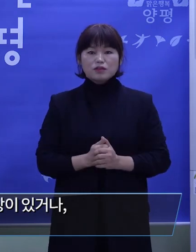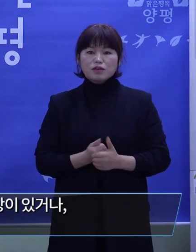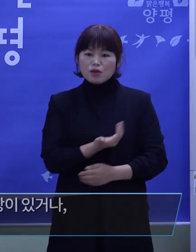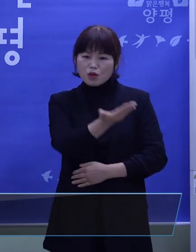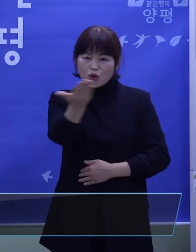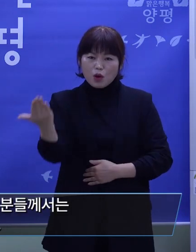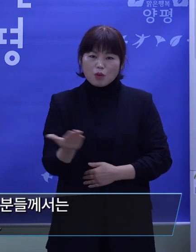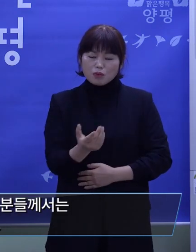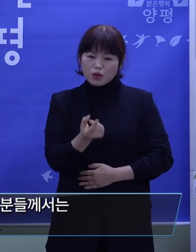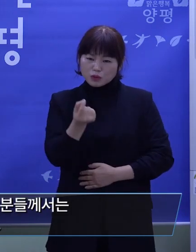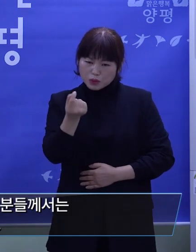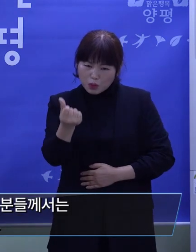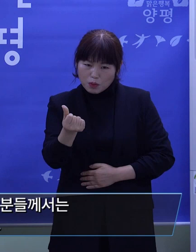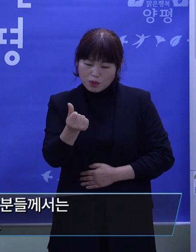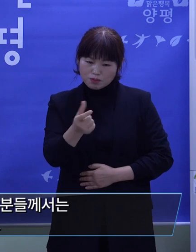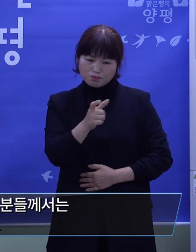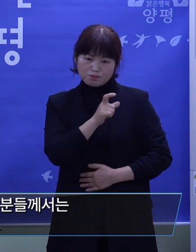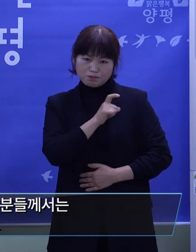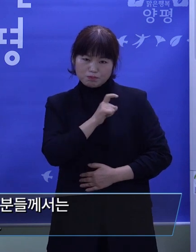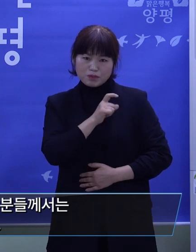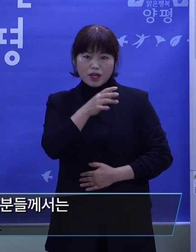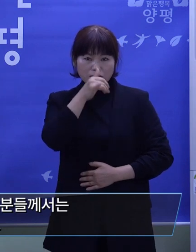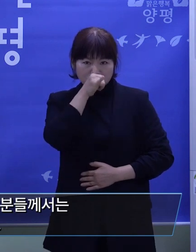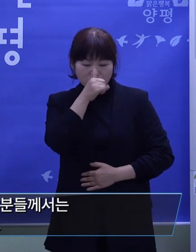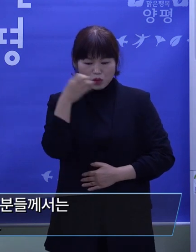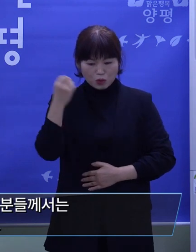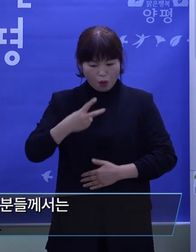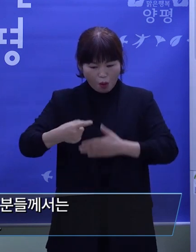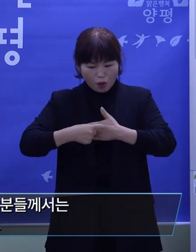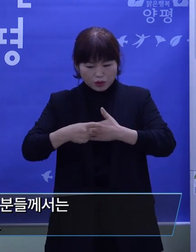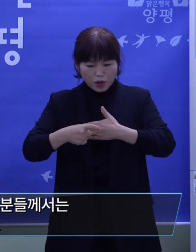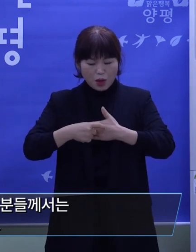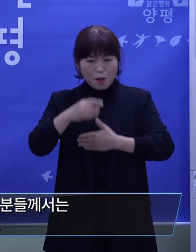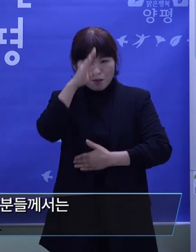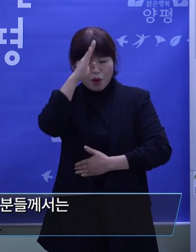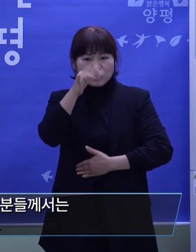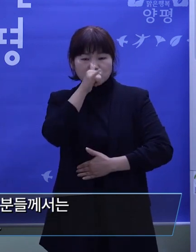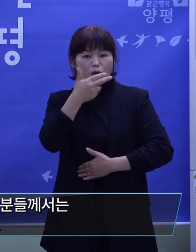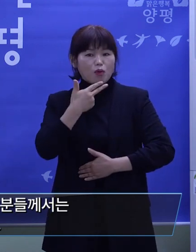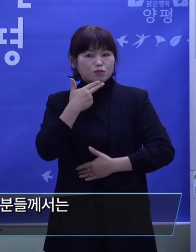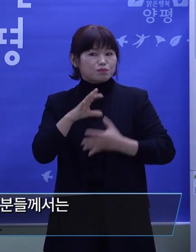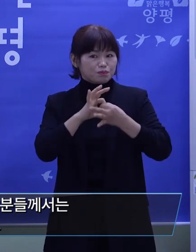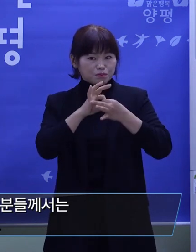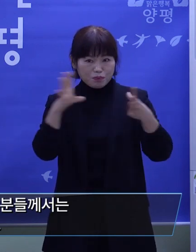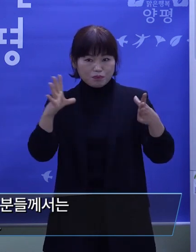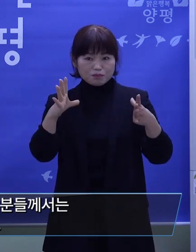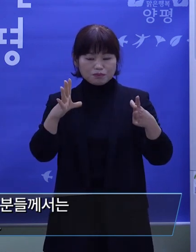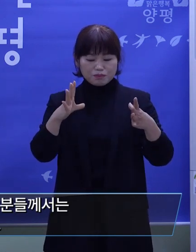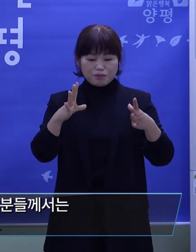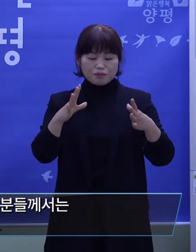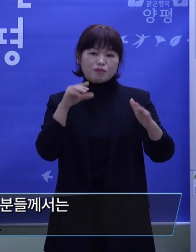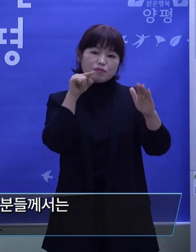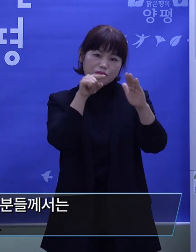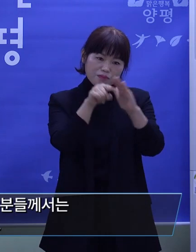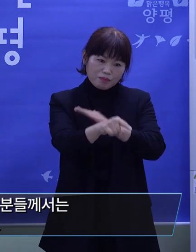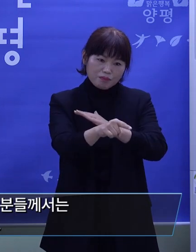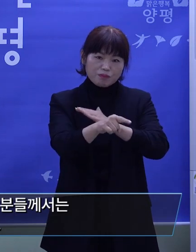있거나 증상이 없더라도 혹시나 의심되는 상황이 있는 국민